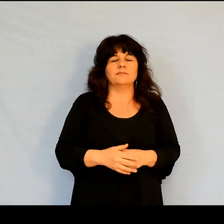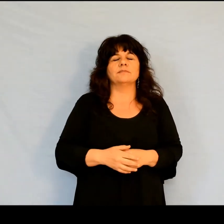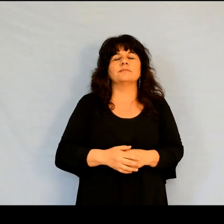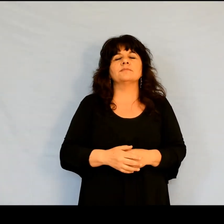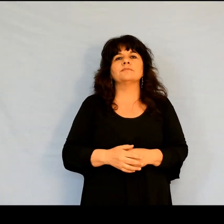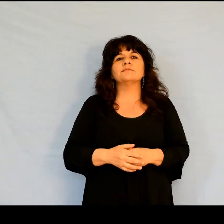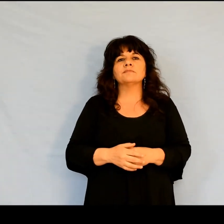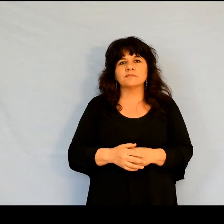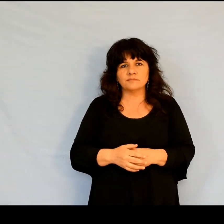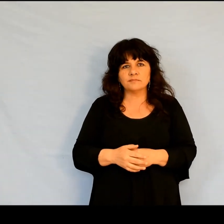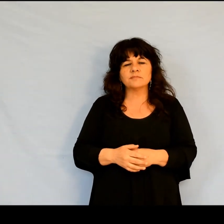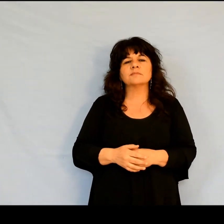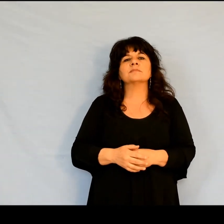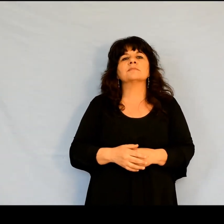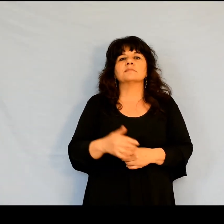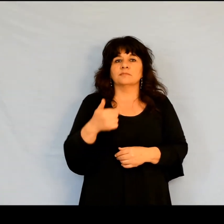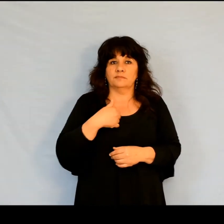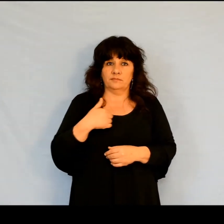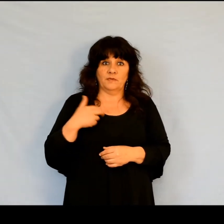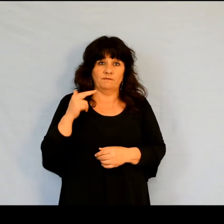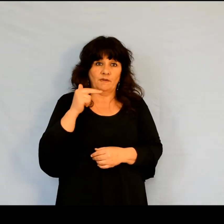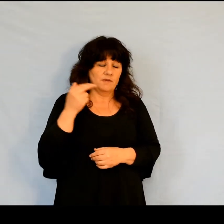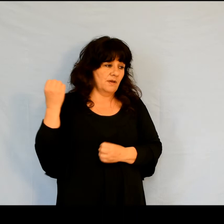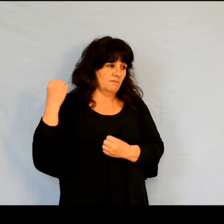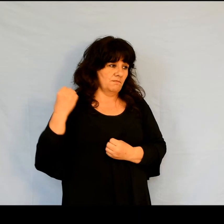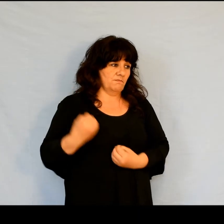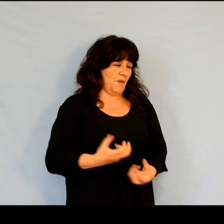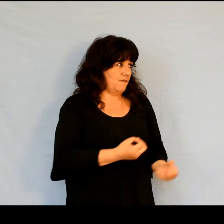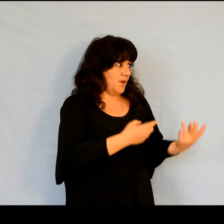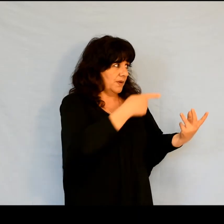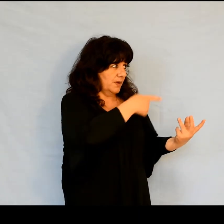Et moi, je ferai en sorte que les Égyptiens s'obstinent.